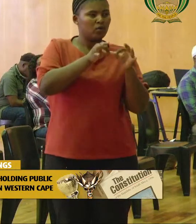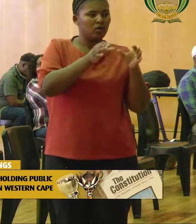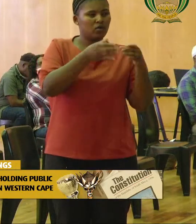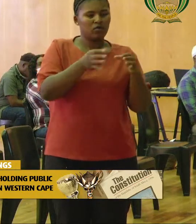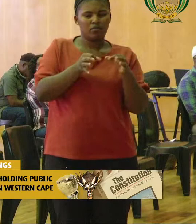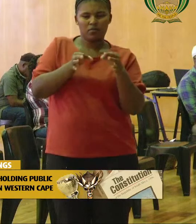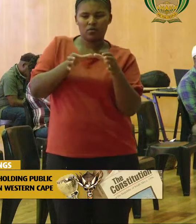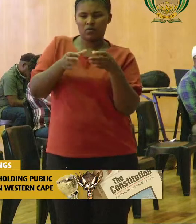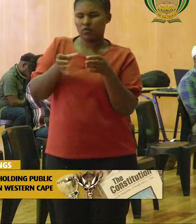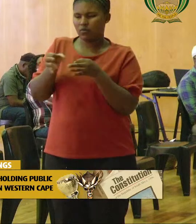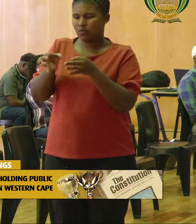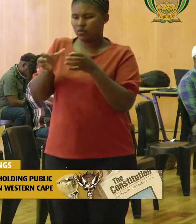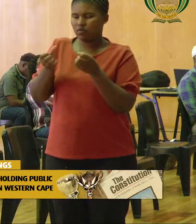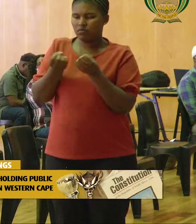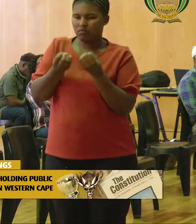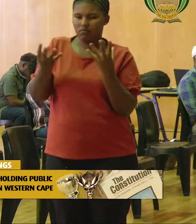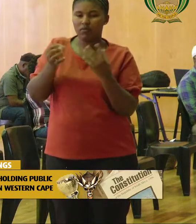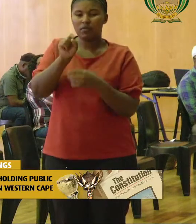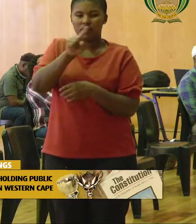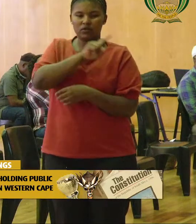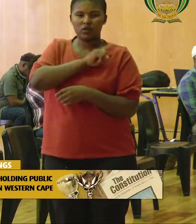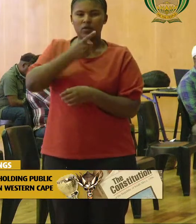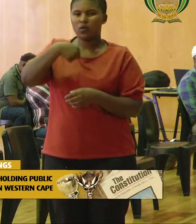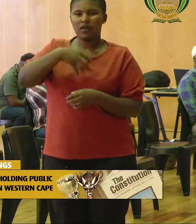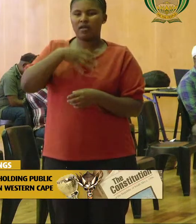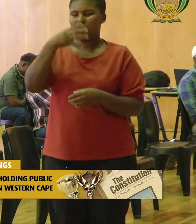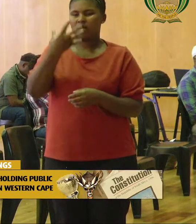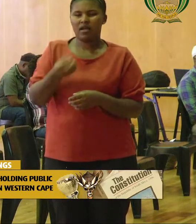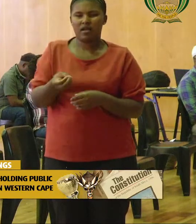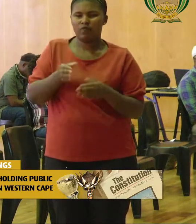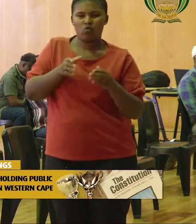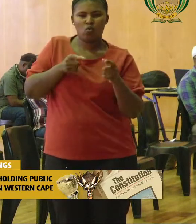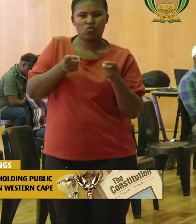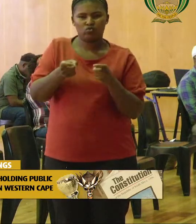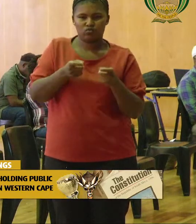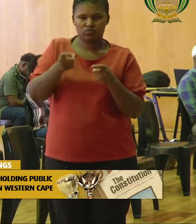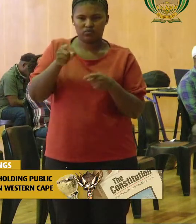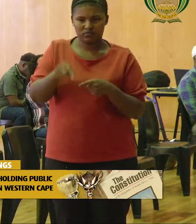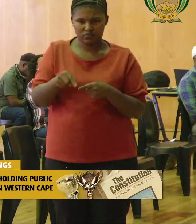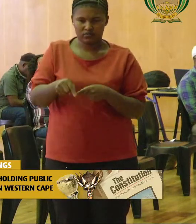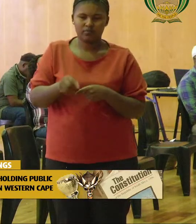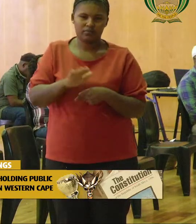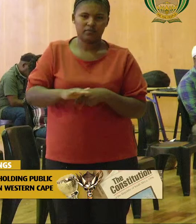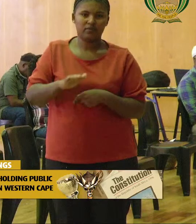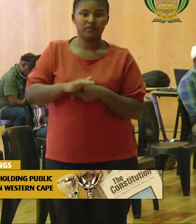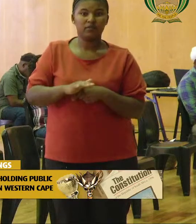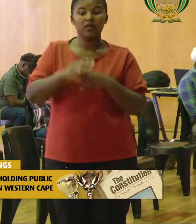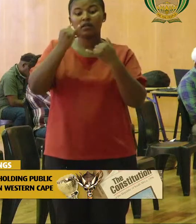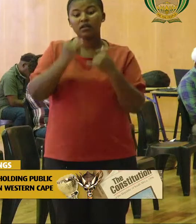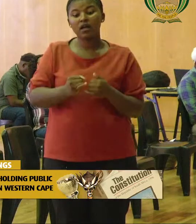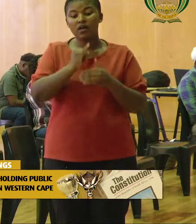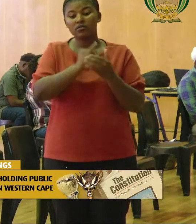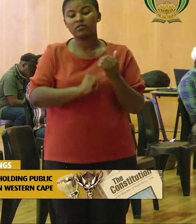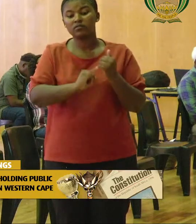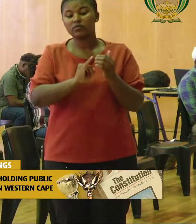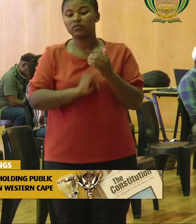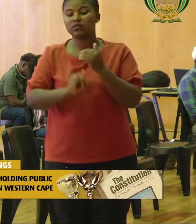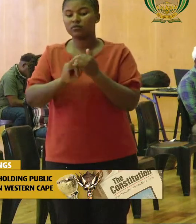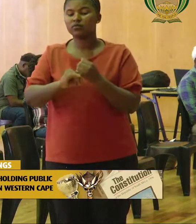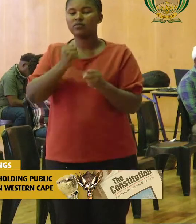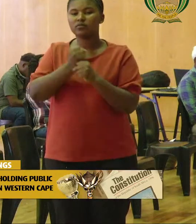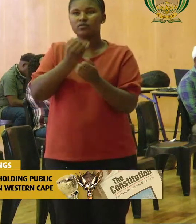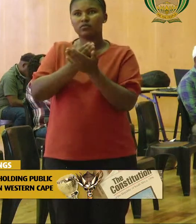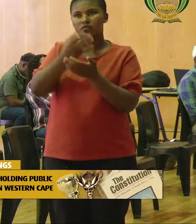eyenza okokuba kungabikho lawuleko kwasepalamente. Abazimele geqe ke baza kwenza okokuba